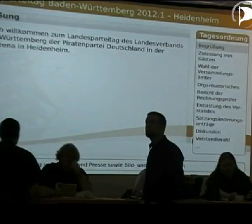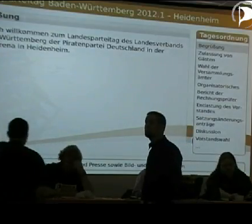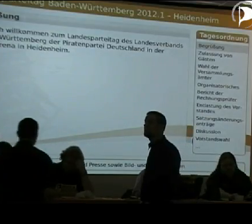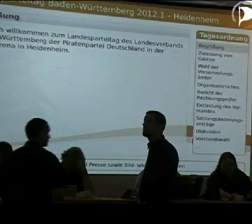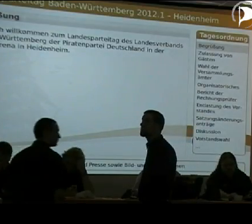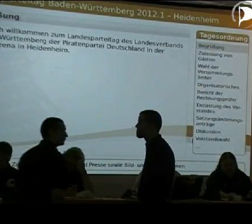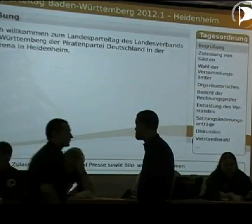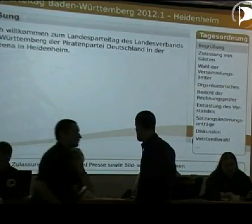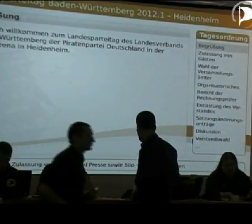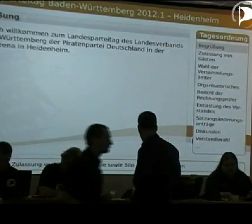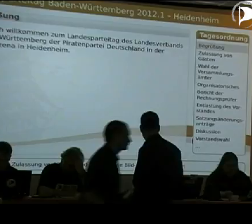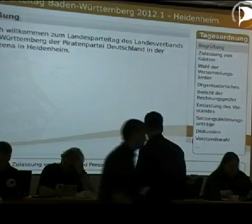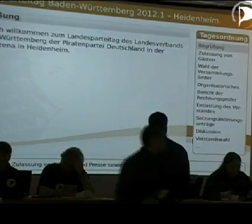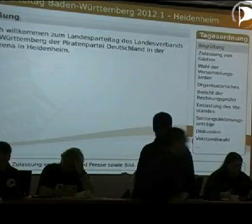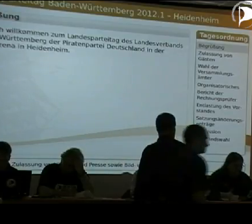mit gast